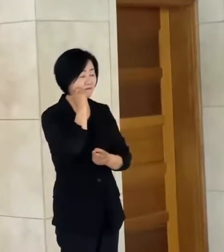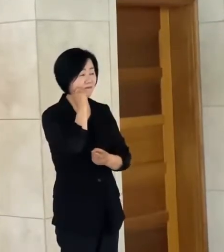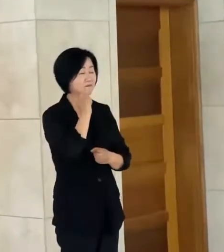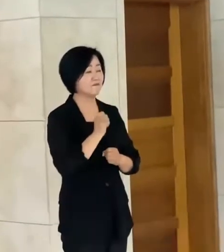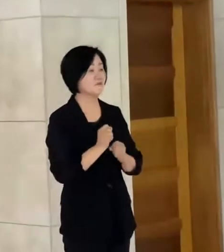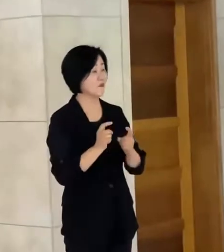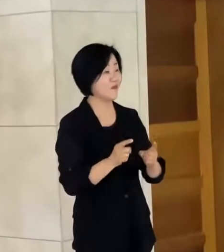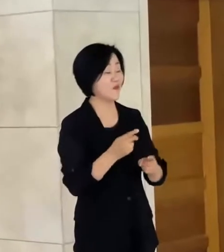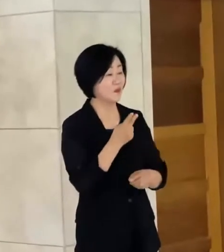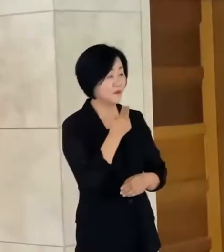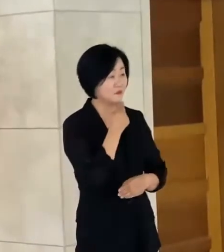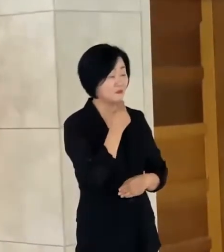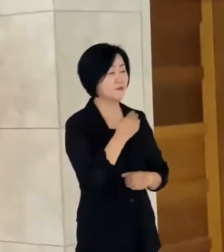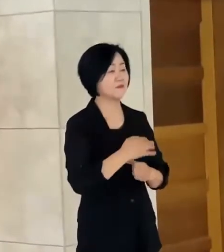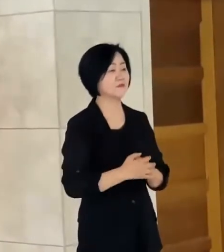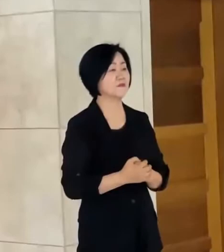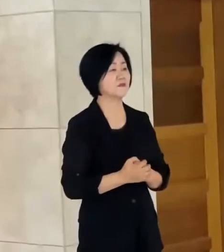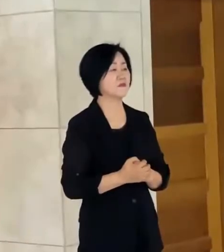없어서